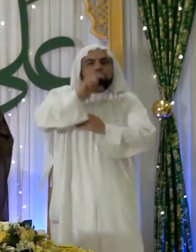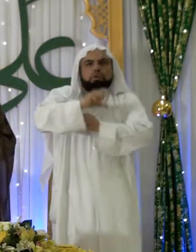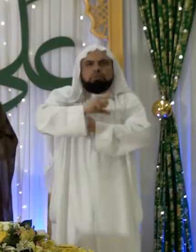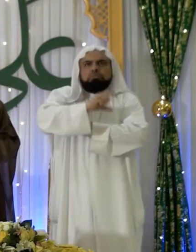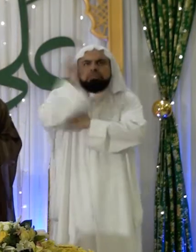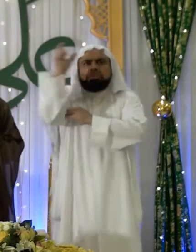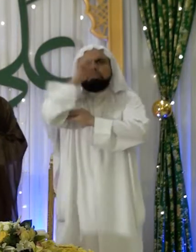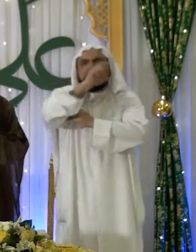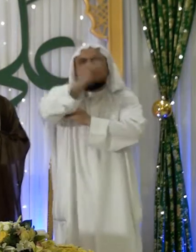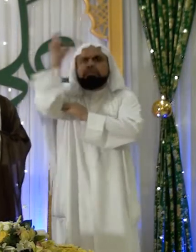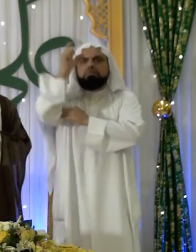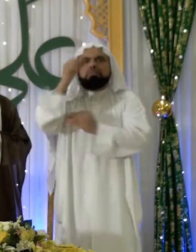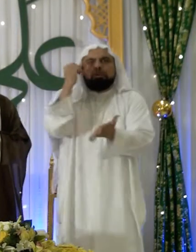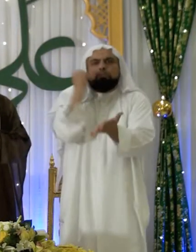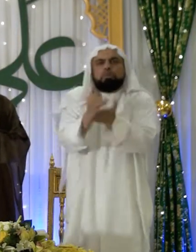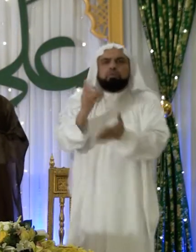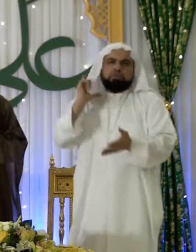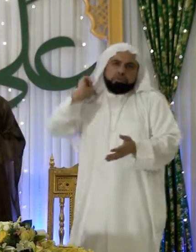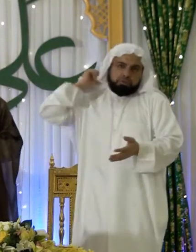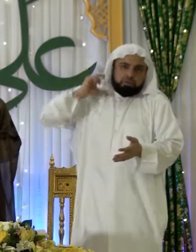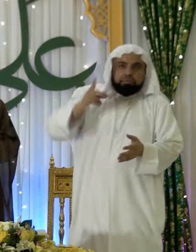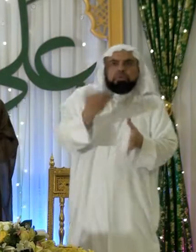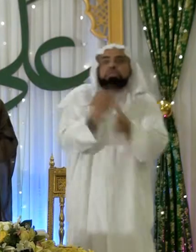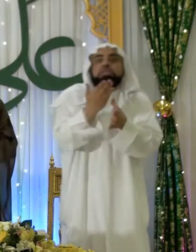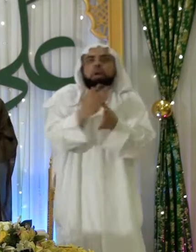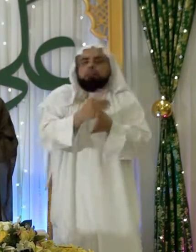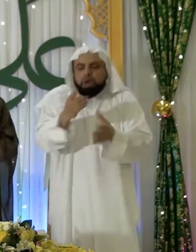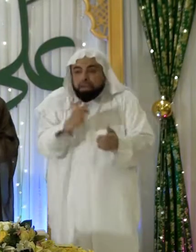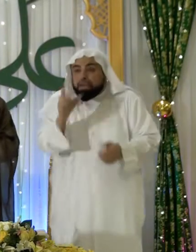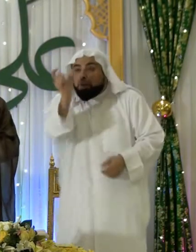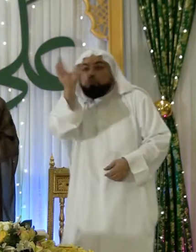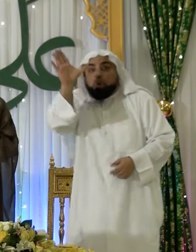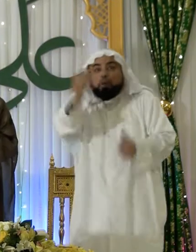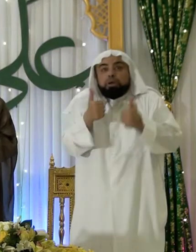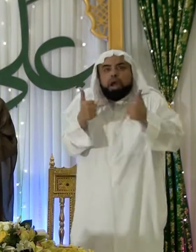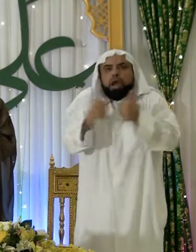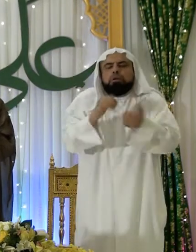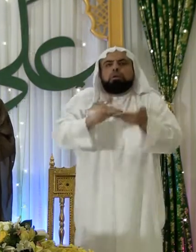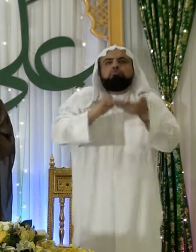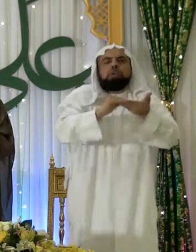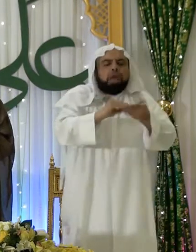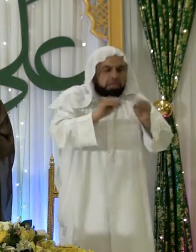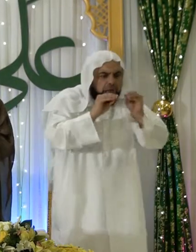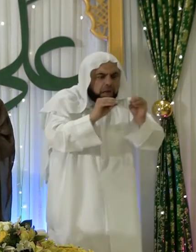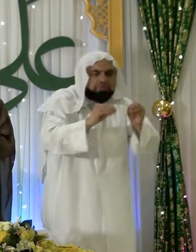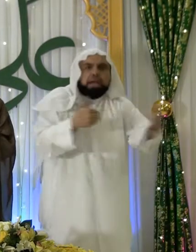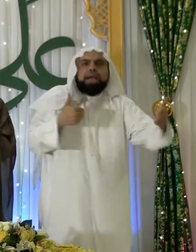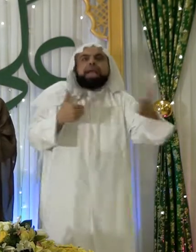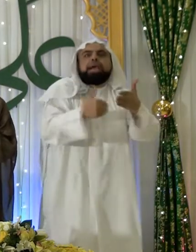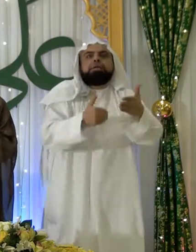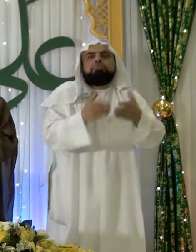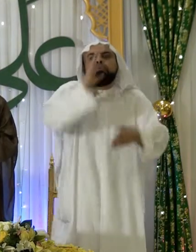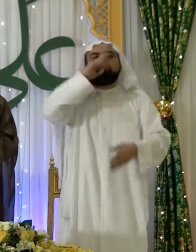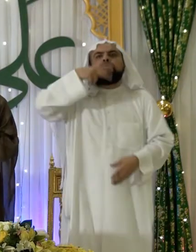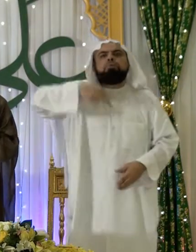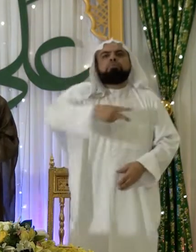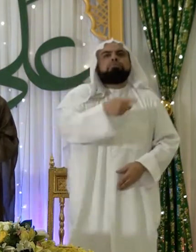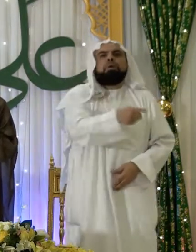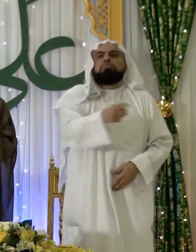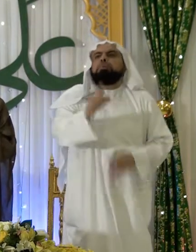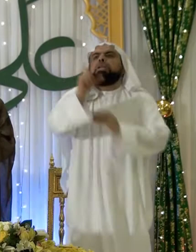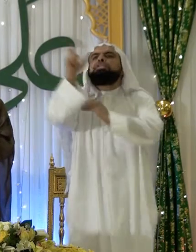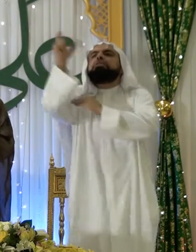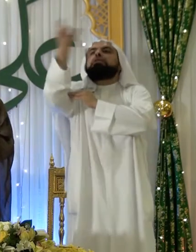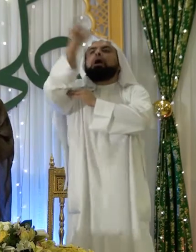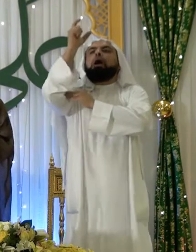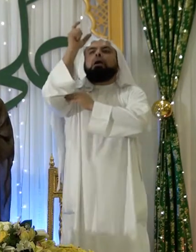تعالى: وأنذر عشيرتك الأقربين. هؤلاء علي عرف